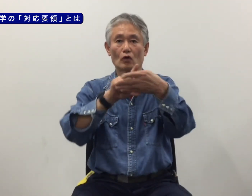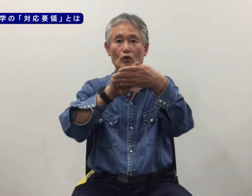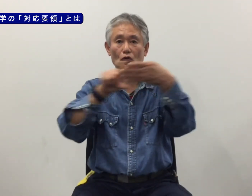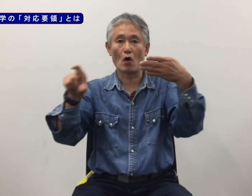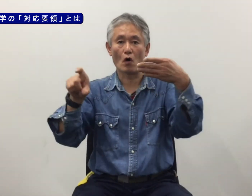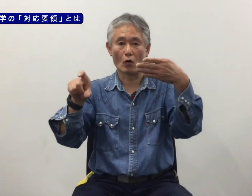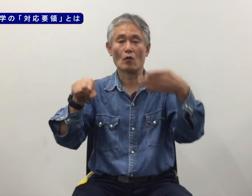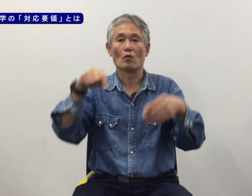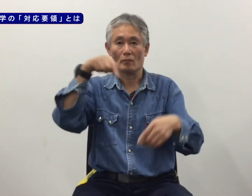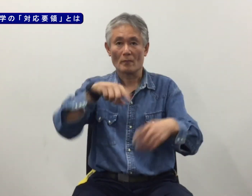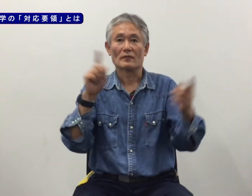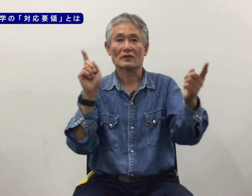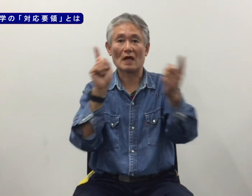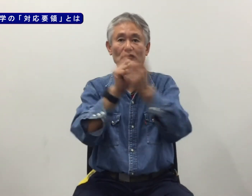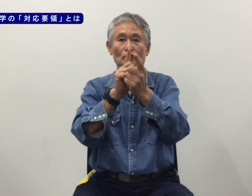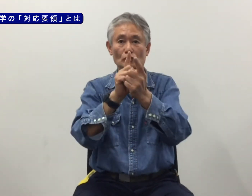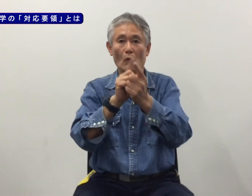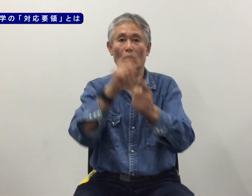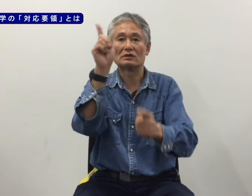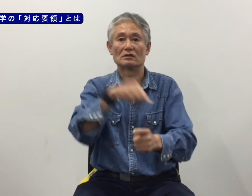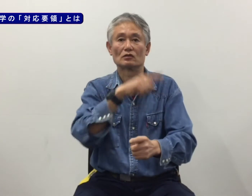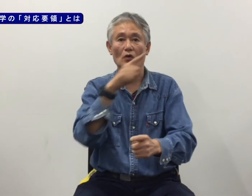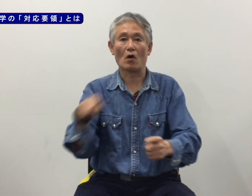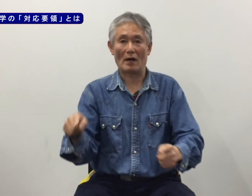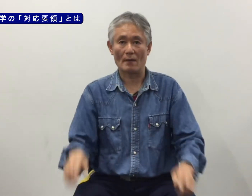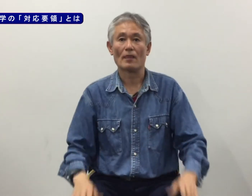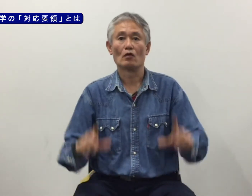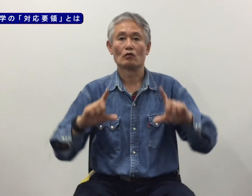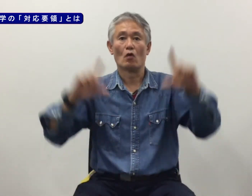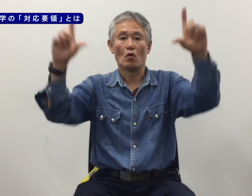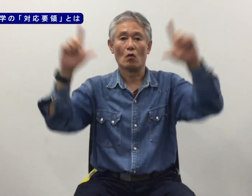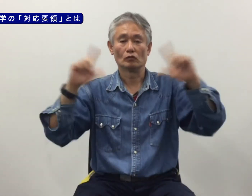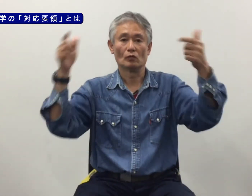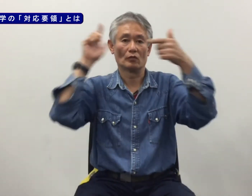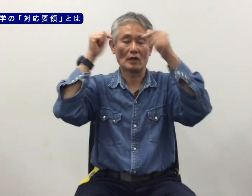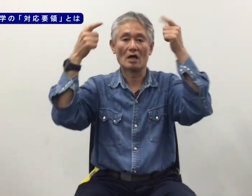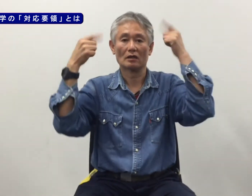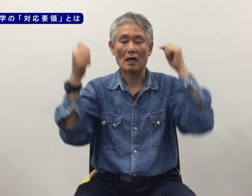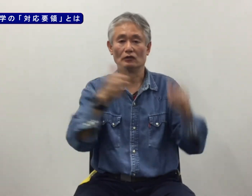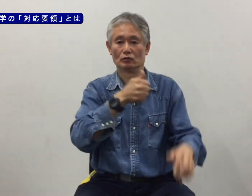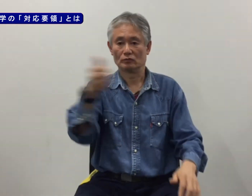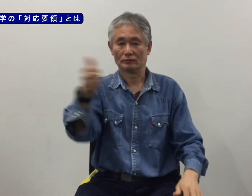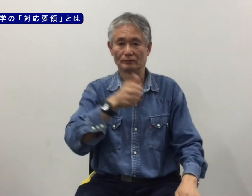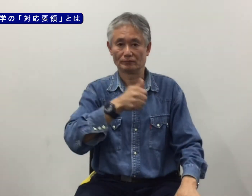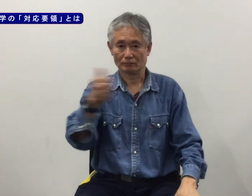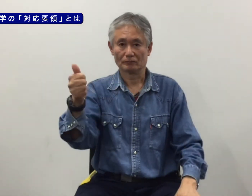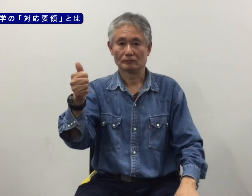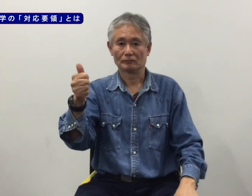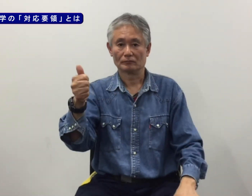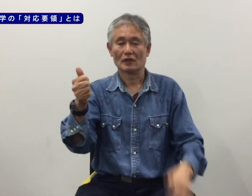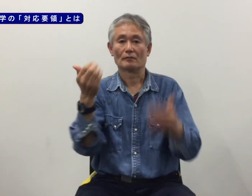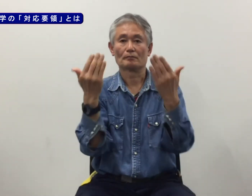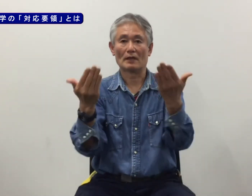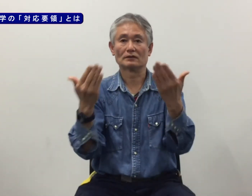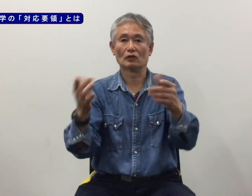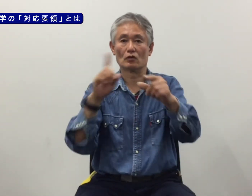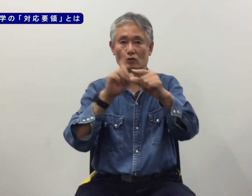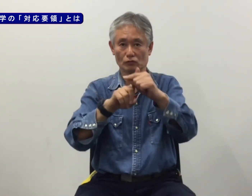大大容量の対象となる人は東京大学に在籍する障害のある学生